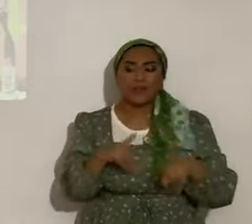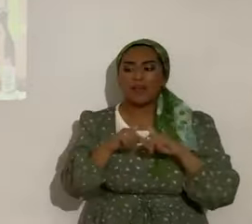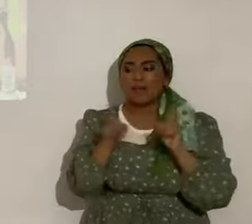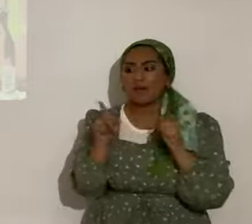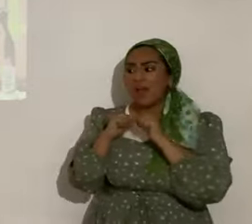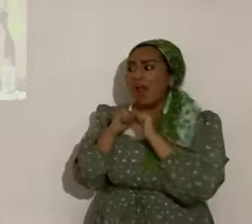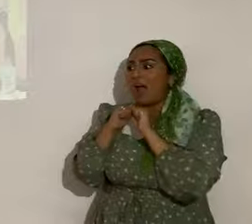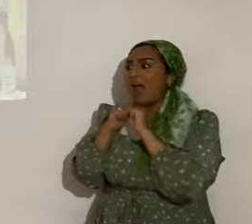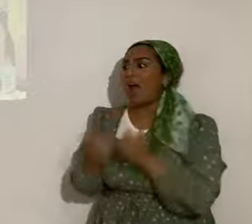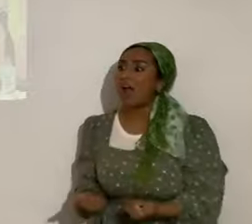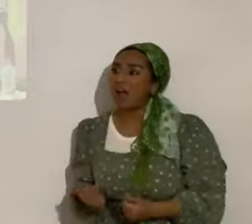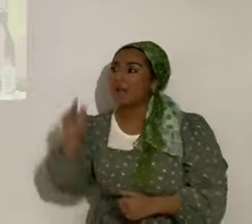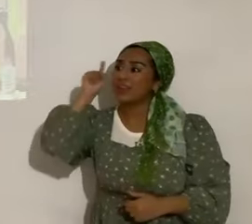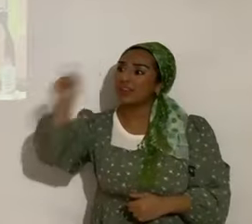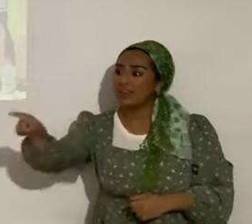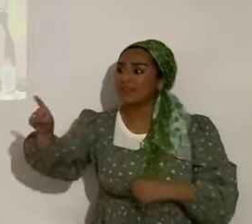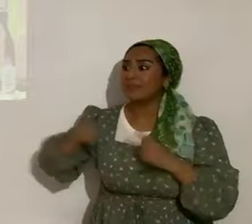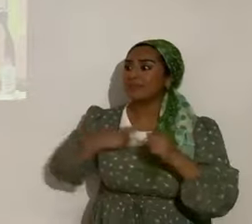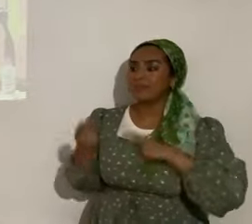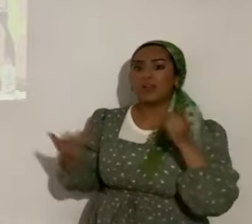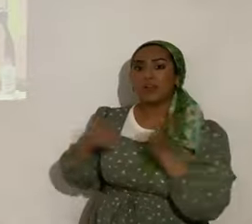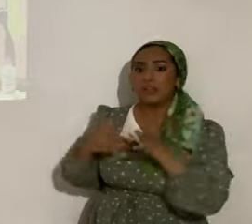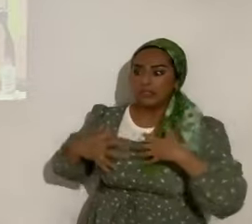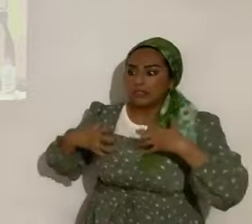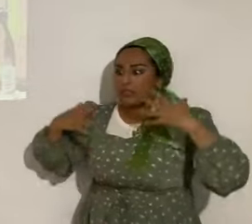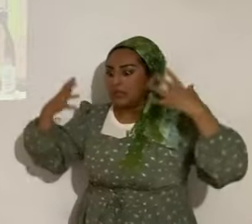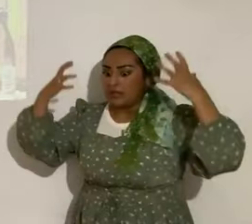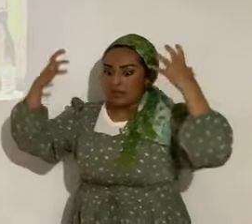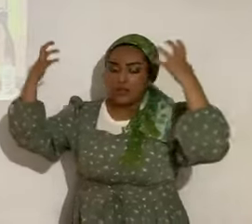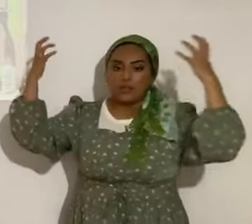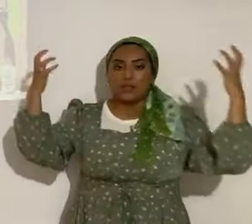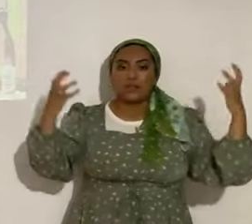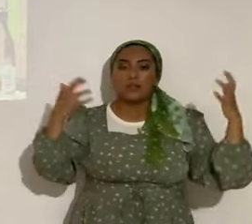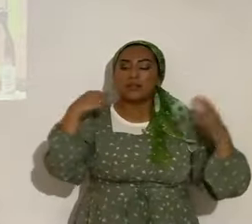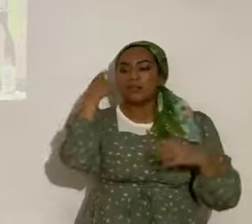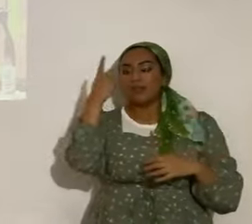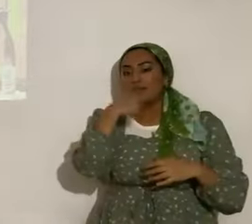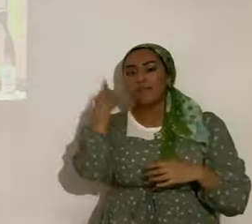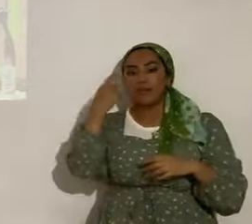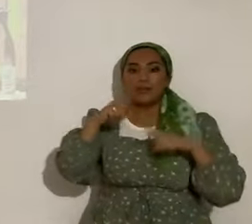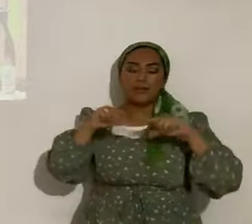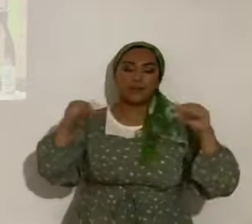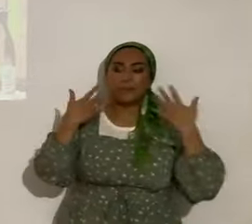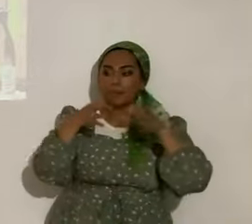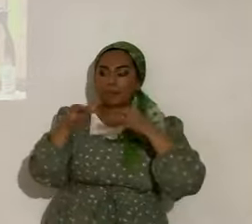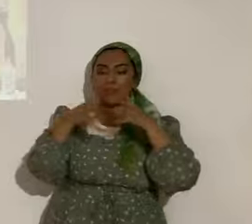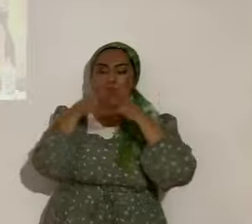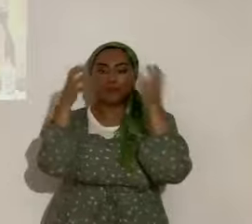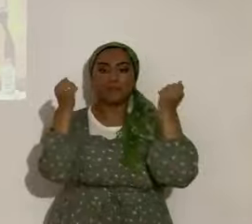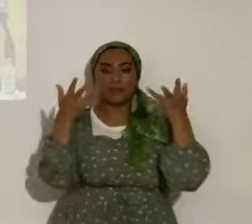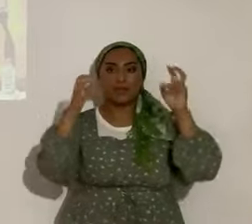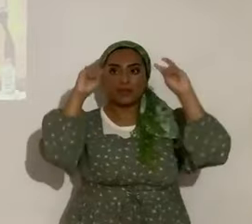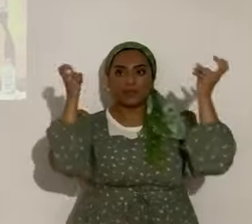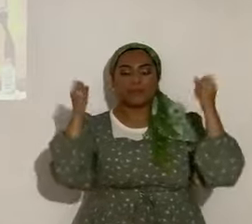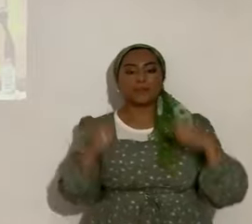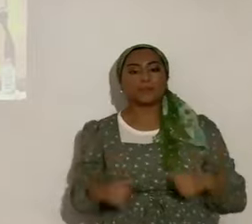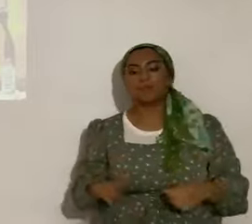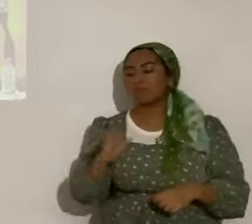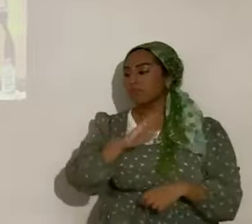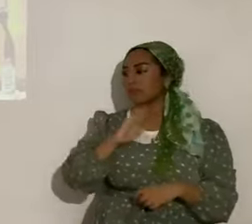ser manso si se me hizo esto? Y empieza otra vez, encoleriza el rostro. Eso ya he explicado muchos temas.